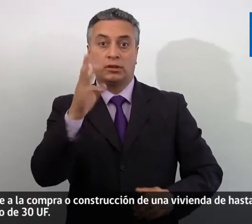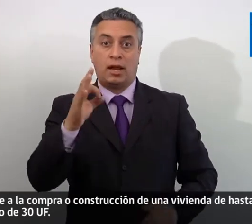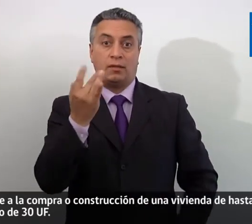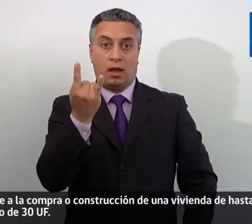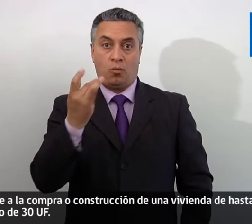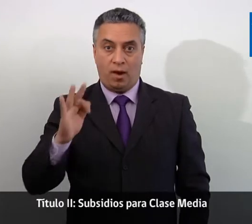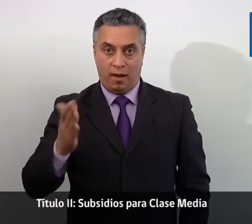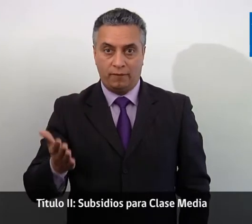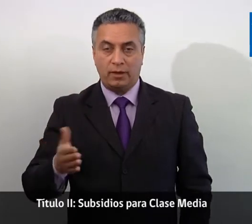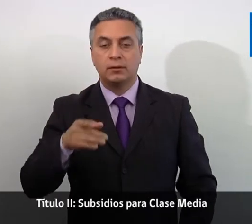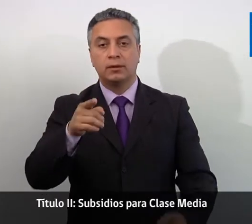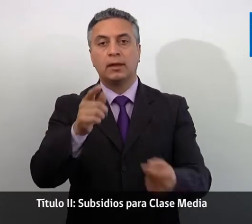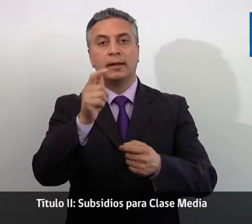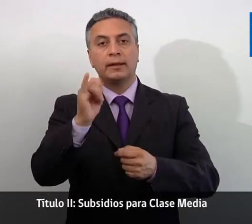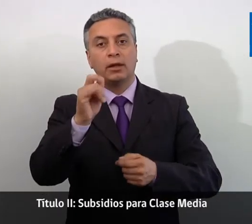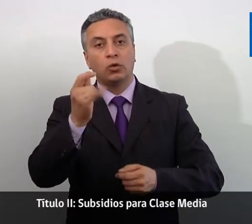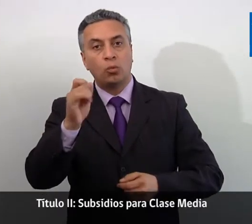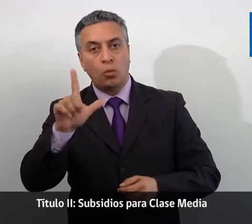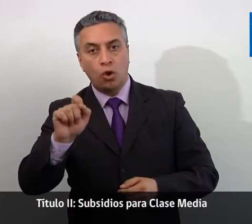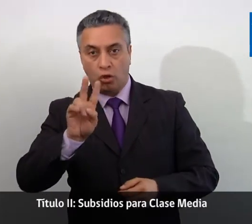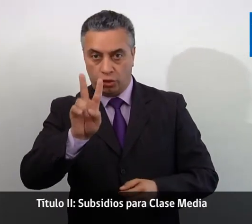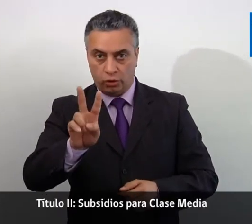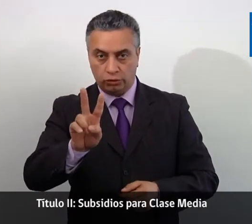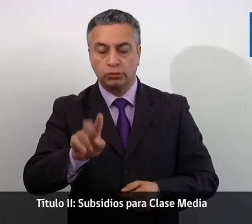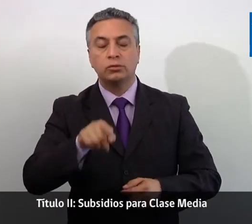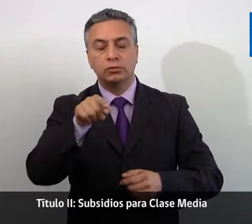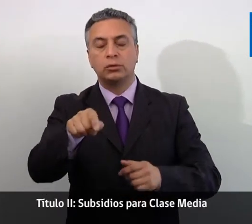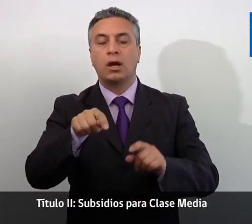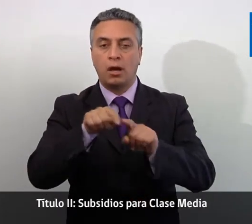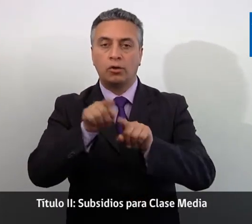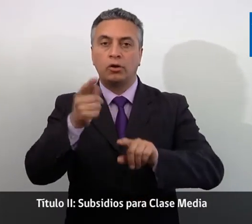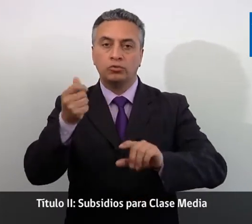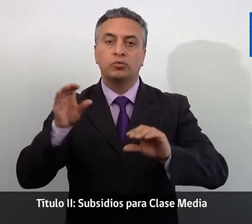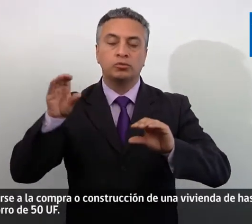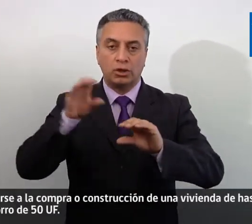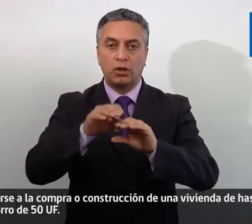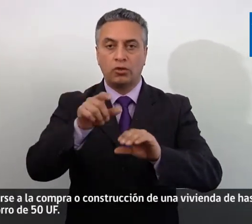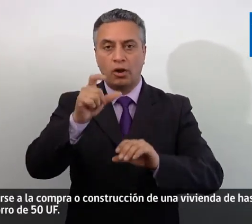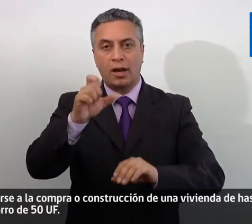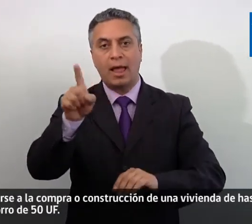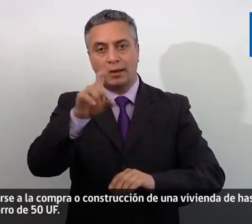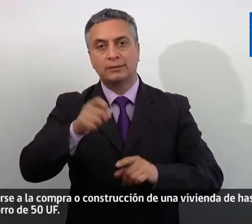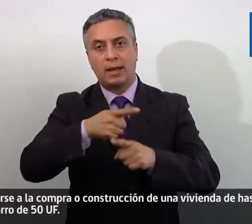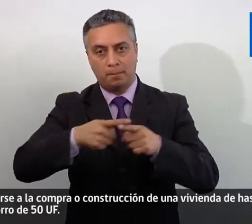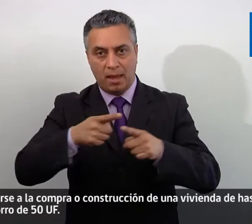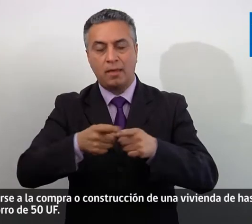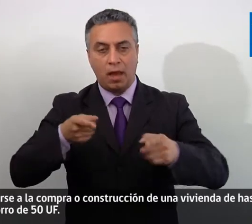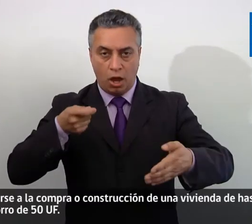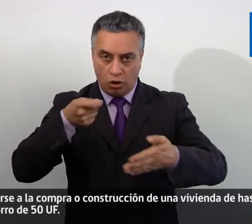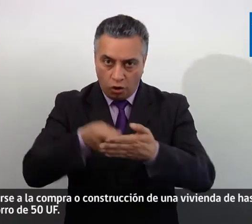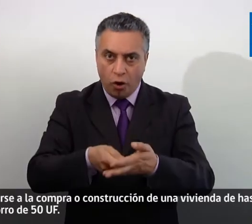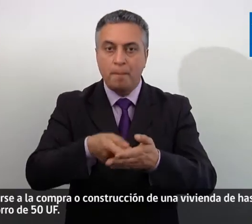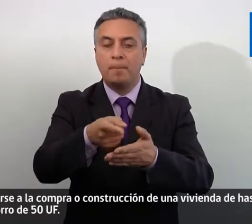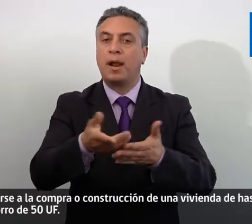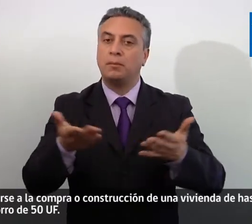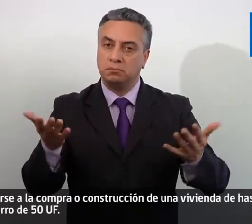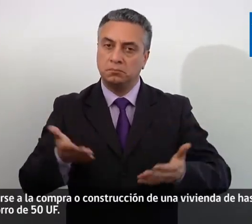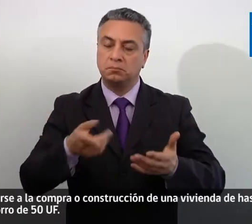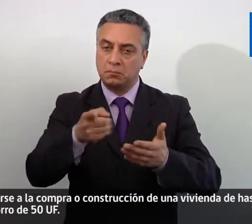UF. Título 2. Subsidios para clase media, para aplicarse a la compra o construcción de una vivienda de hasta